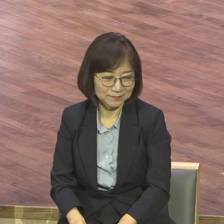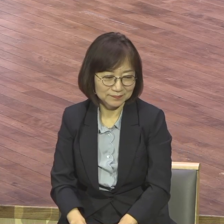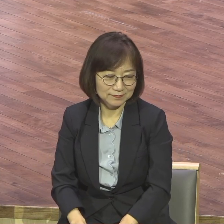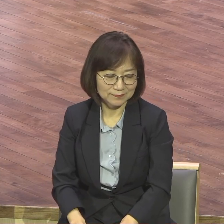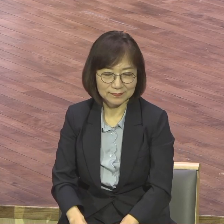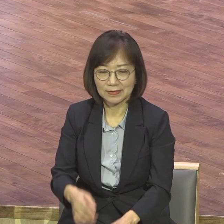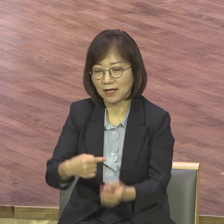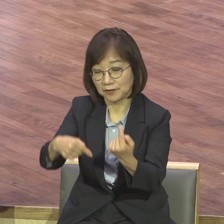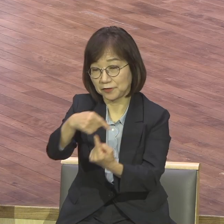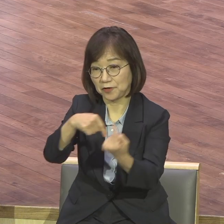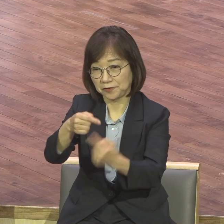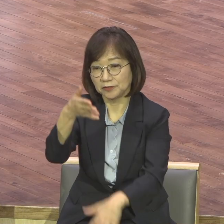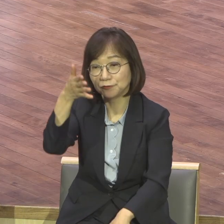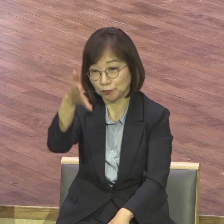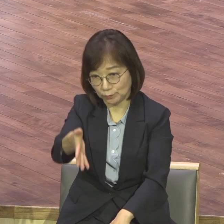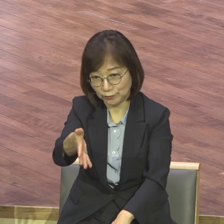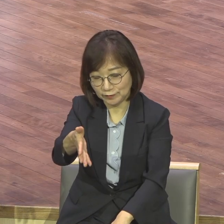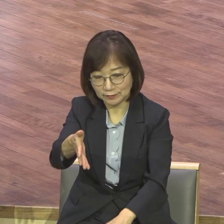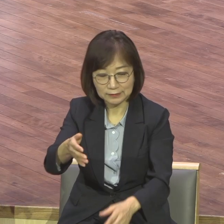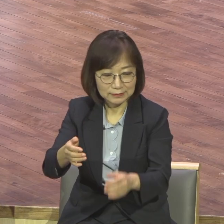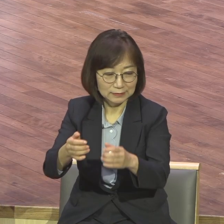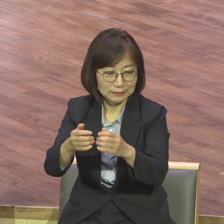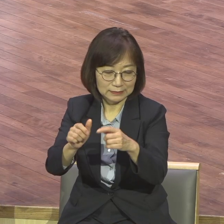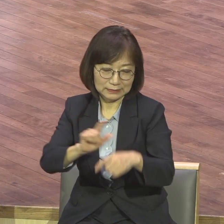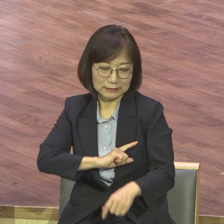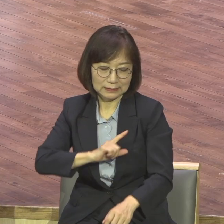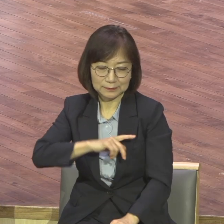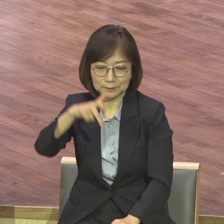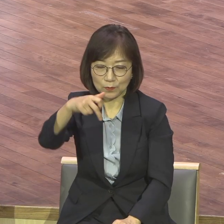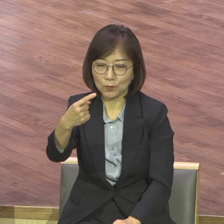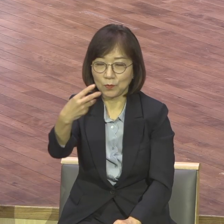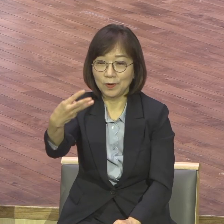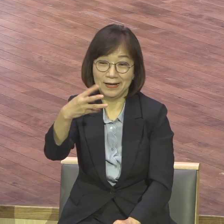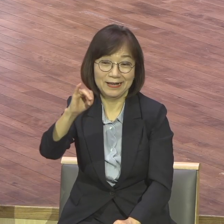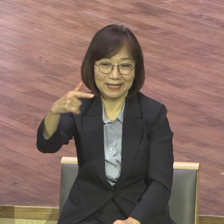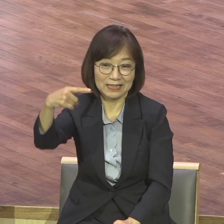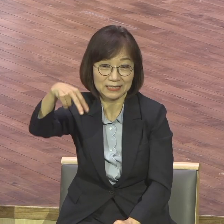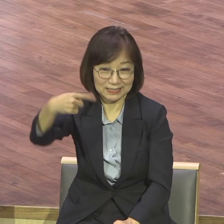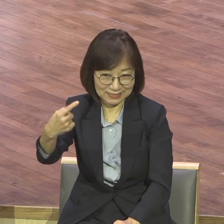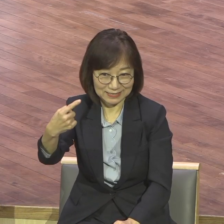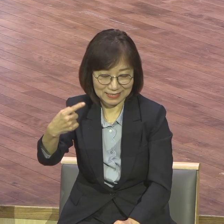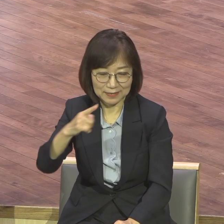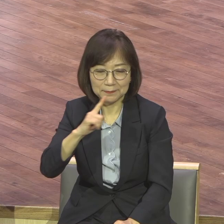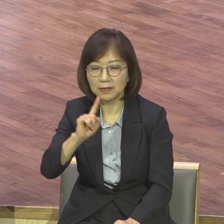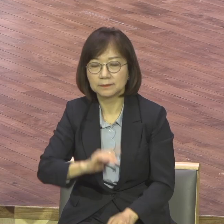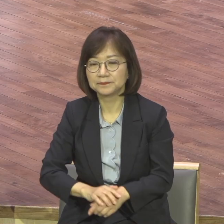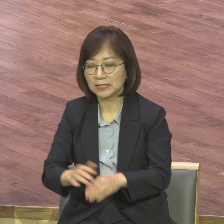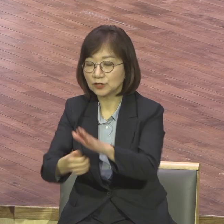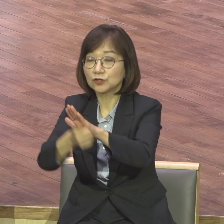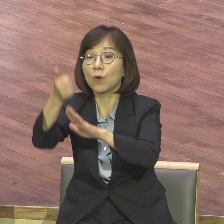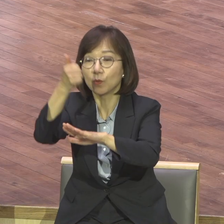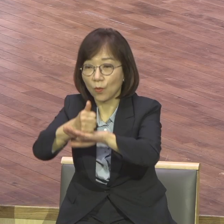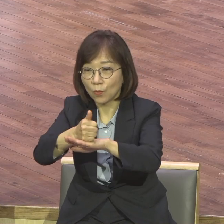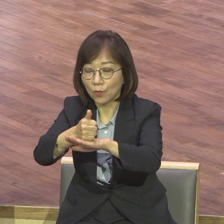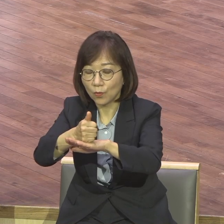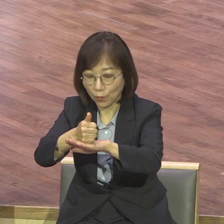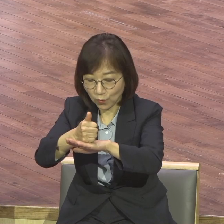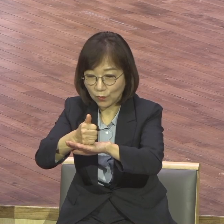유명한 경영 컨설턴트 짐 콜린스가 성공에 대해서 이런 말을